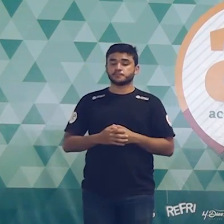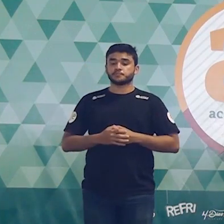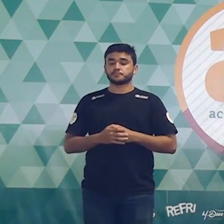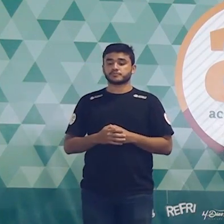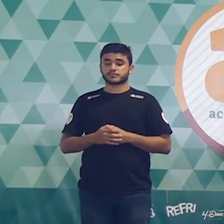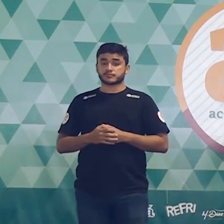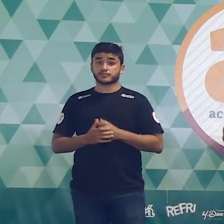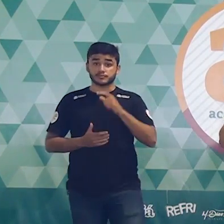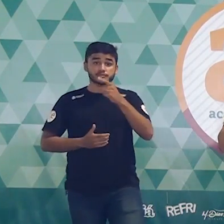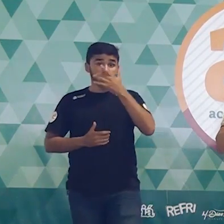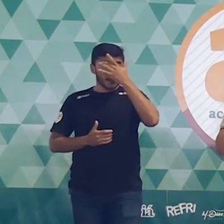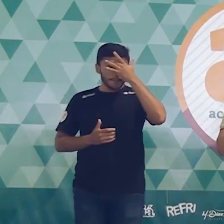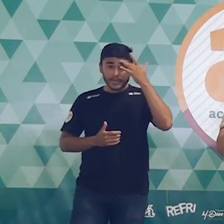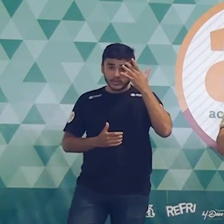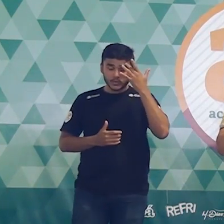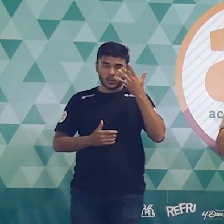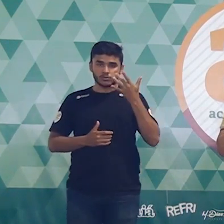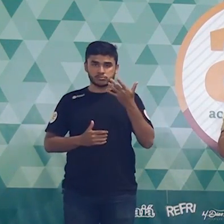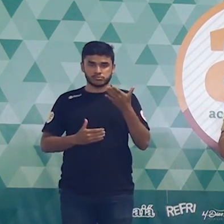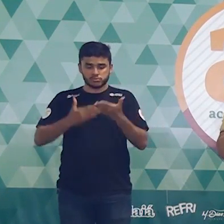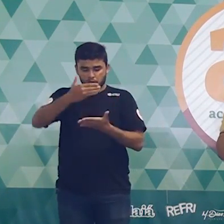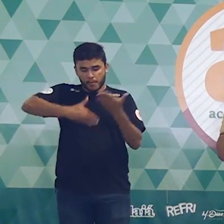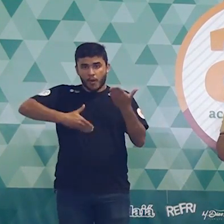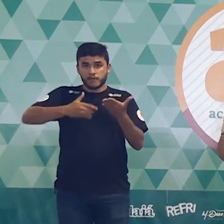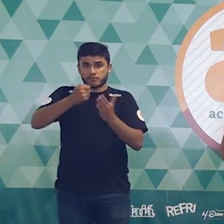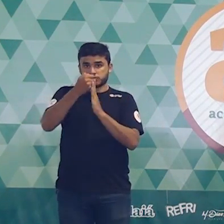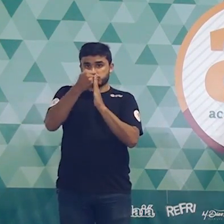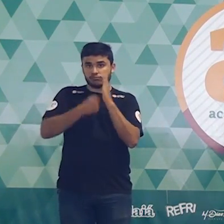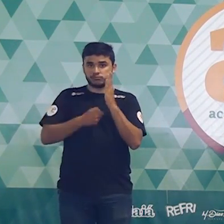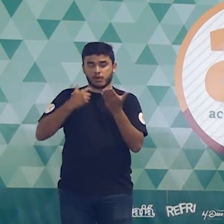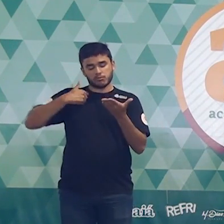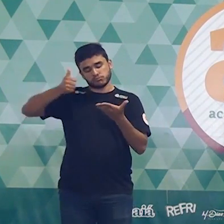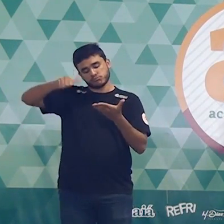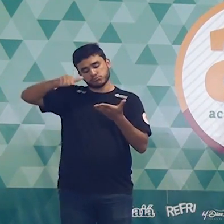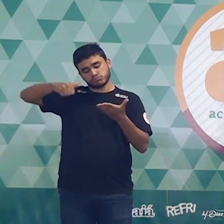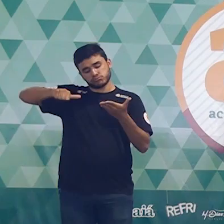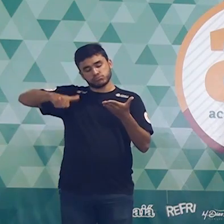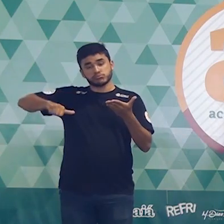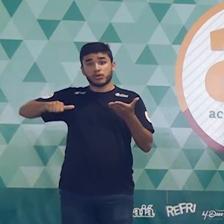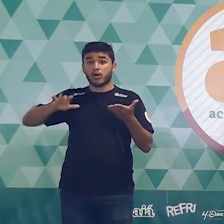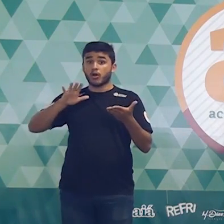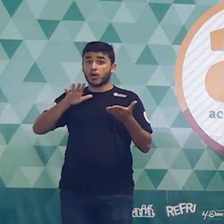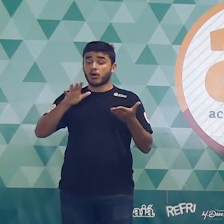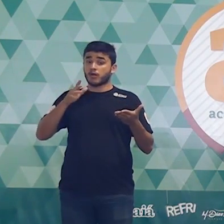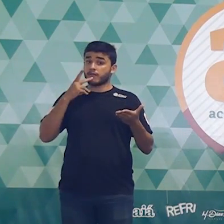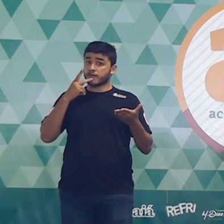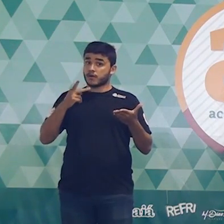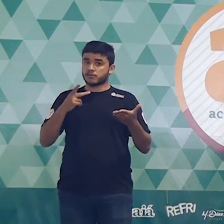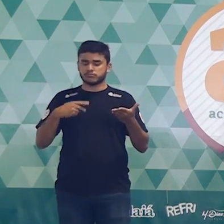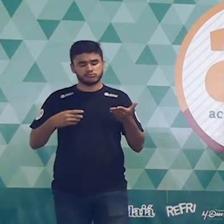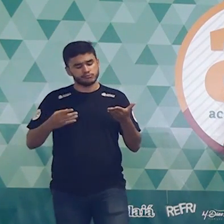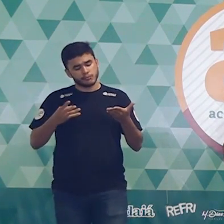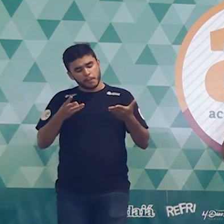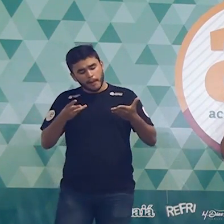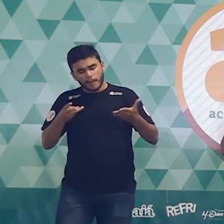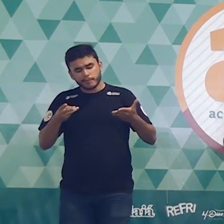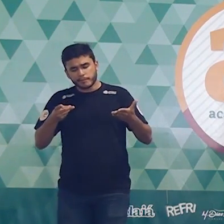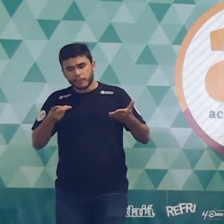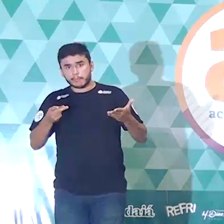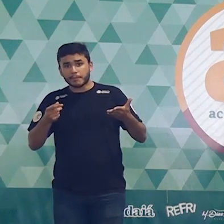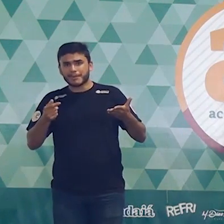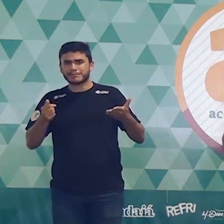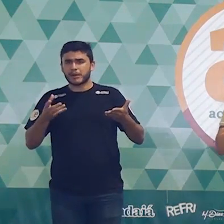lá. Primeiro, parte conclusiva. Melhor que quantidade é